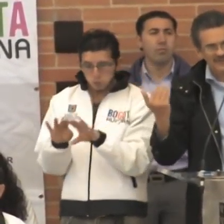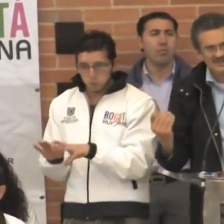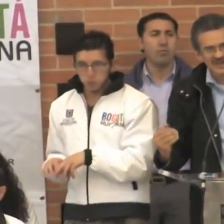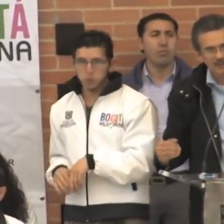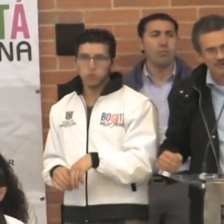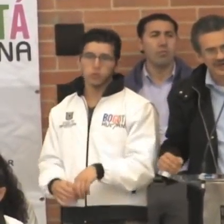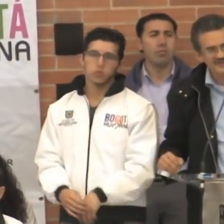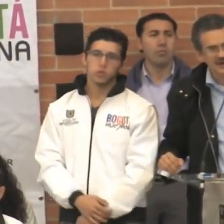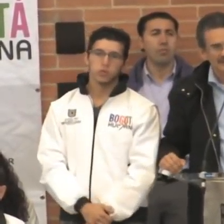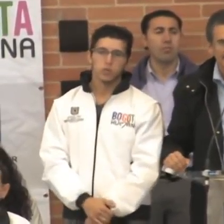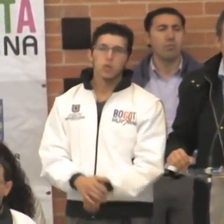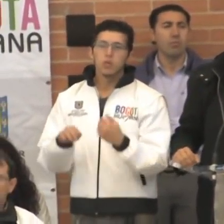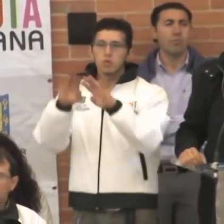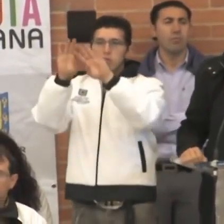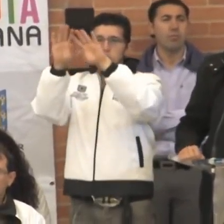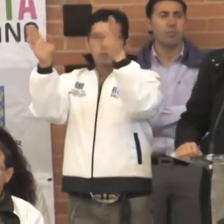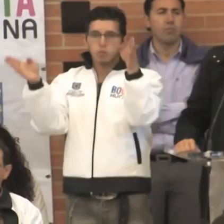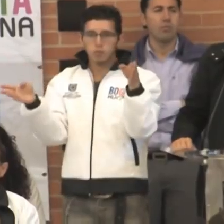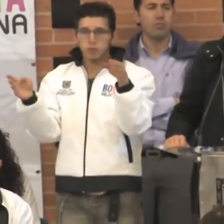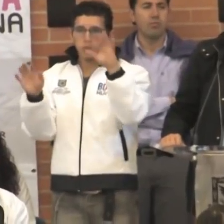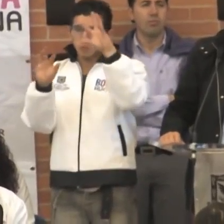amenazaba venirse la montaña.